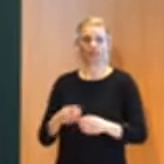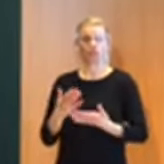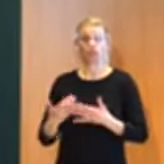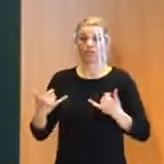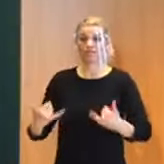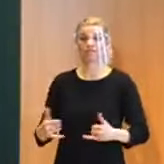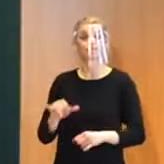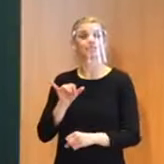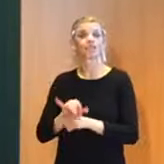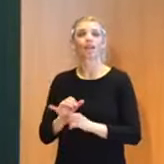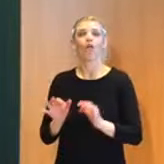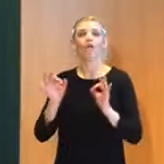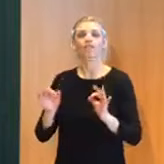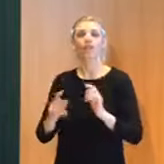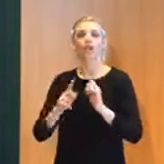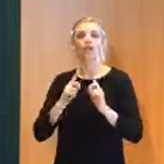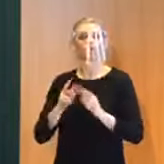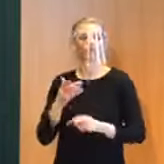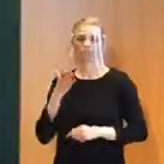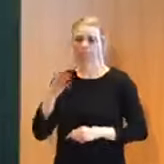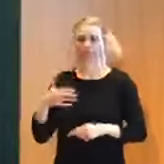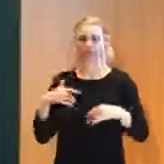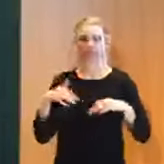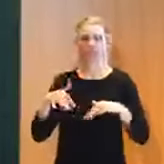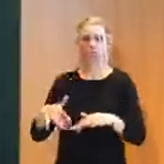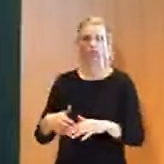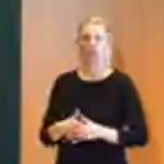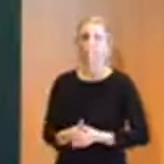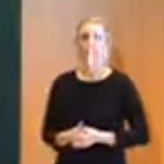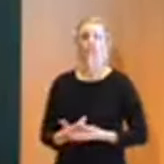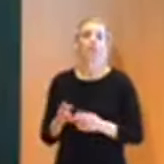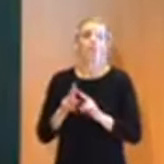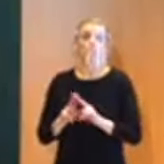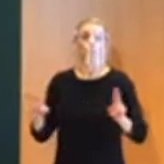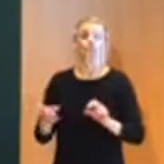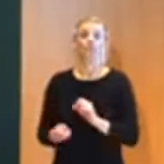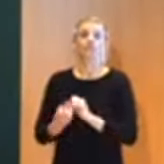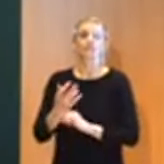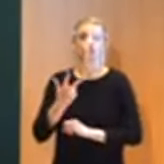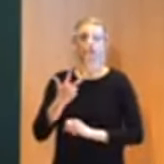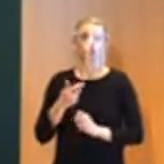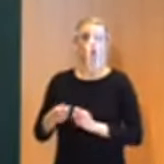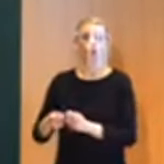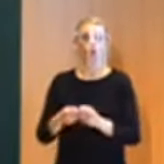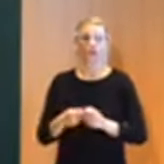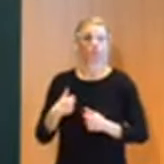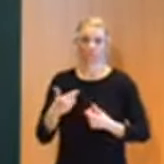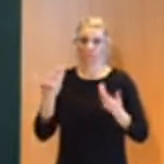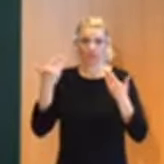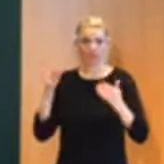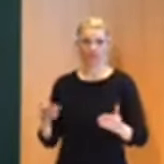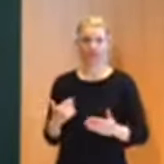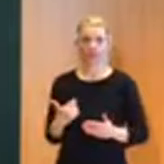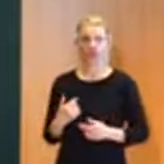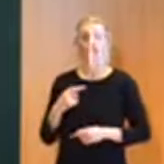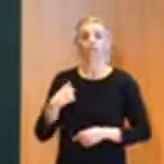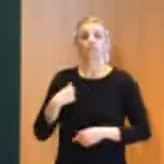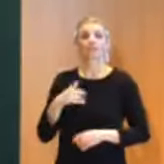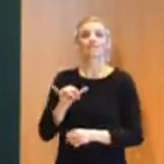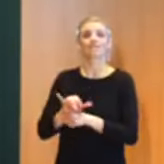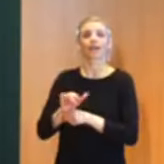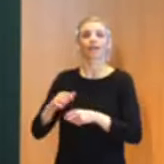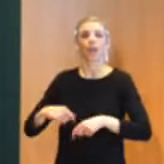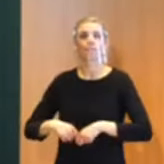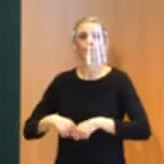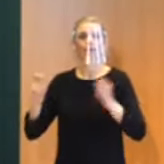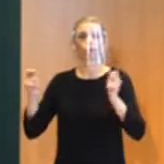sa oficiálnych rokovaní zúčastňovať nebudeme. Možno vznikne trojkoalícia, to my nevieme. My zatiaľ